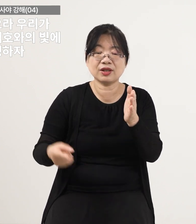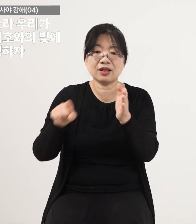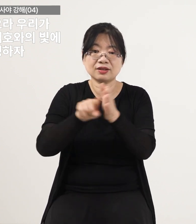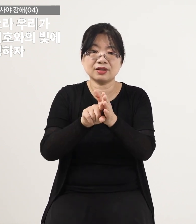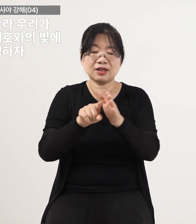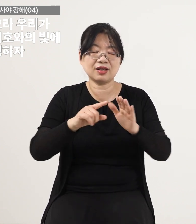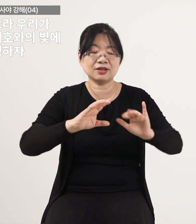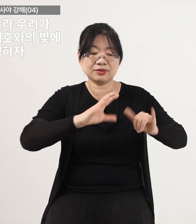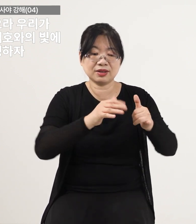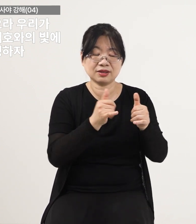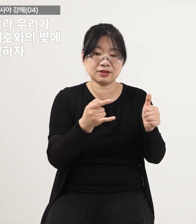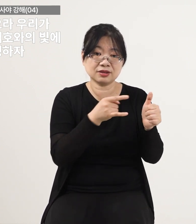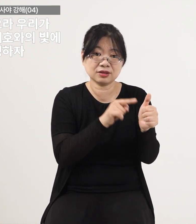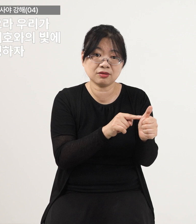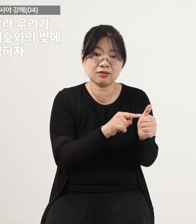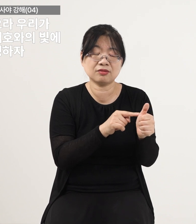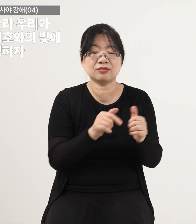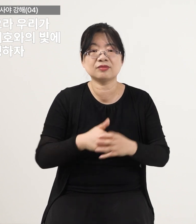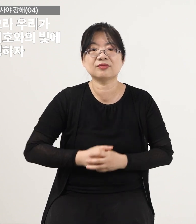위해서 이 백성들은